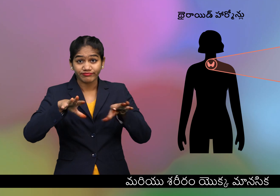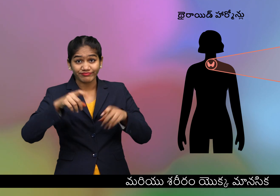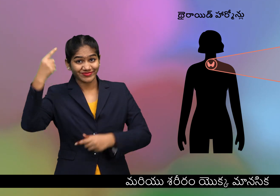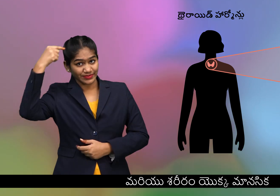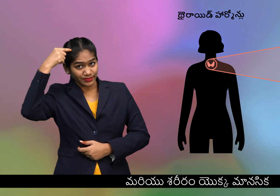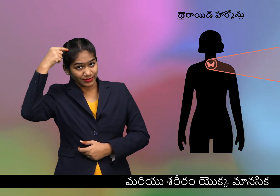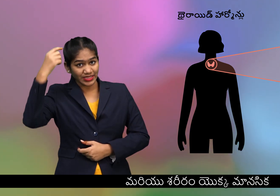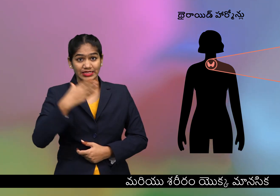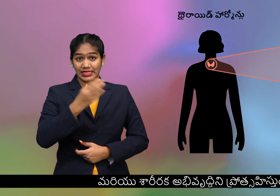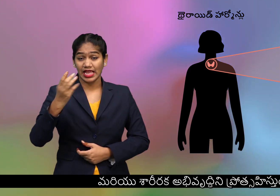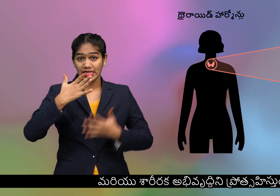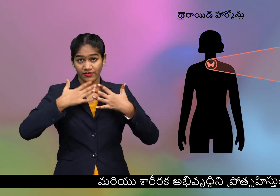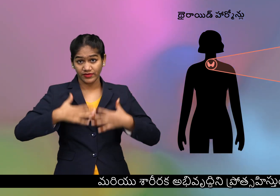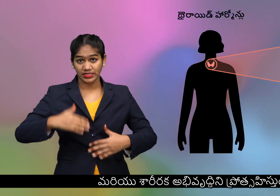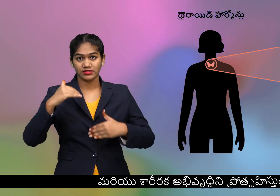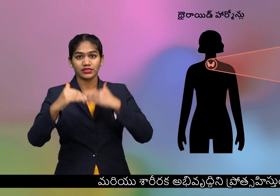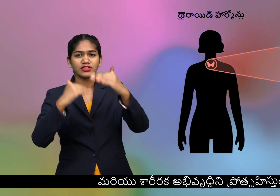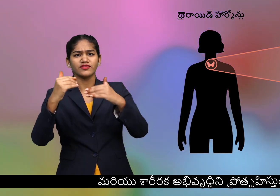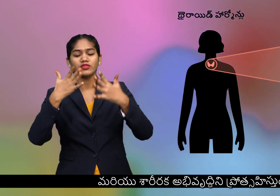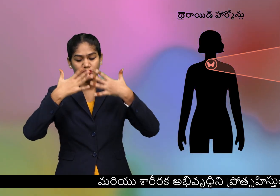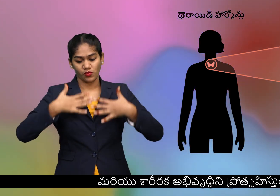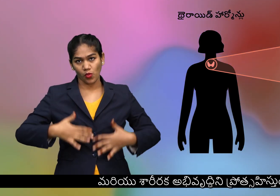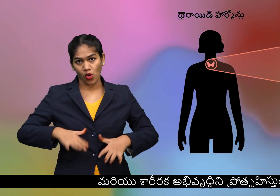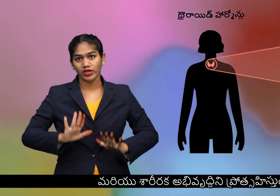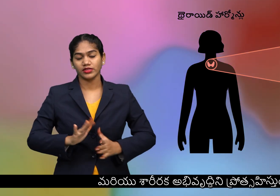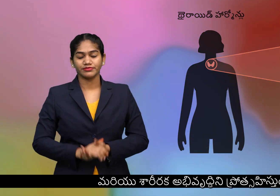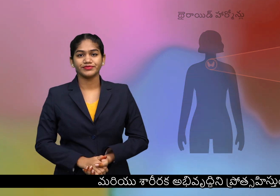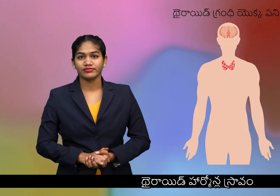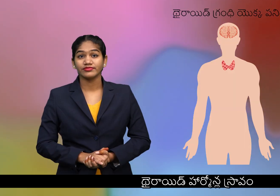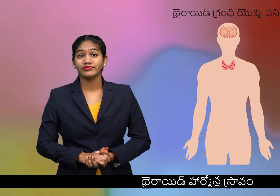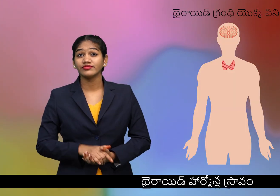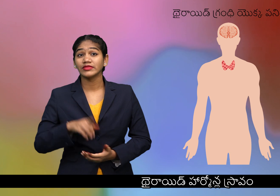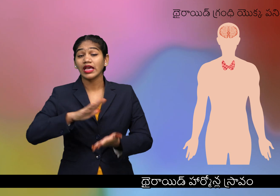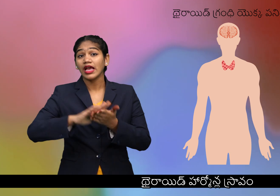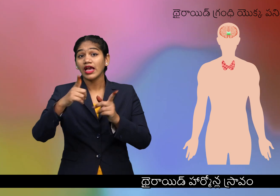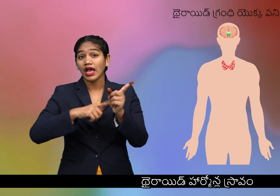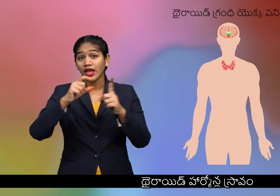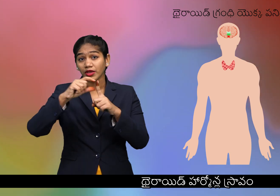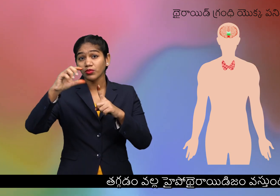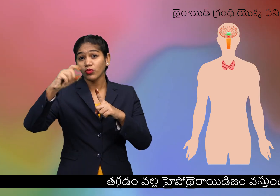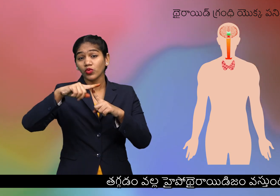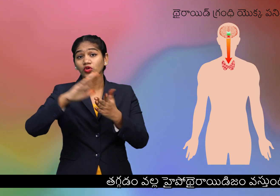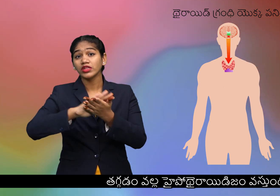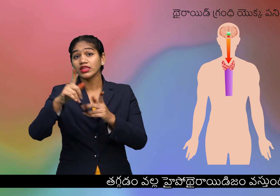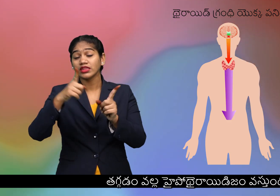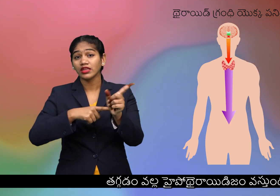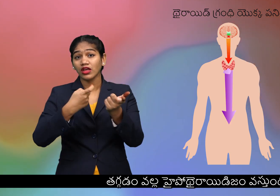మానసిక మరియు శారీరక అభివృద్ధిని ప్రోత్సహిస్తుంది. థైరాయిడ్ హార్మోన్ల స్రావం తగ్గడం